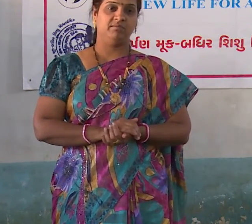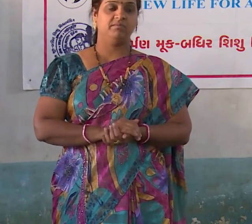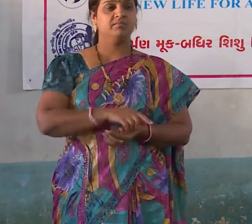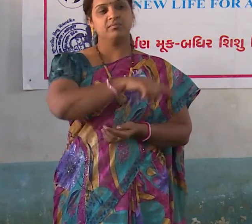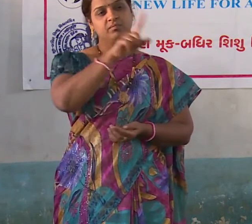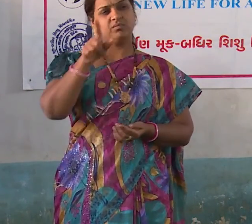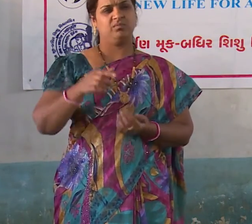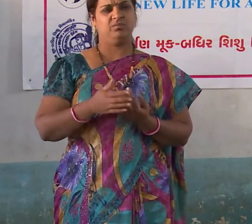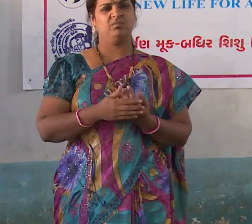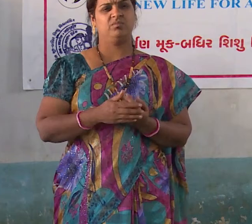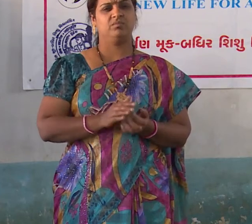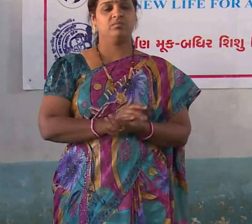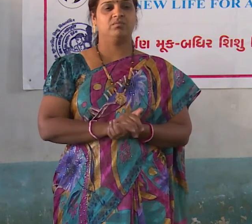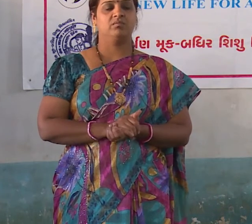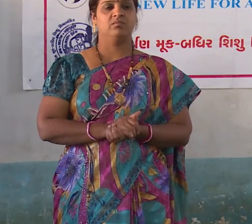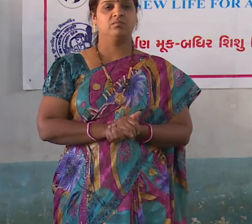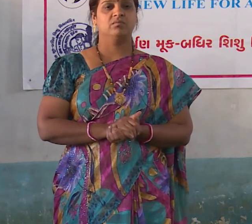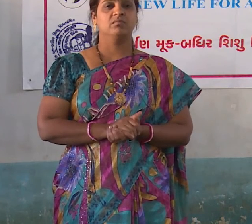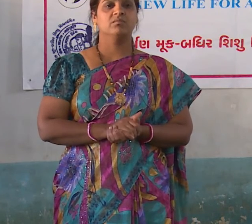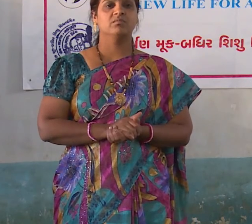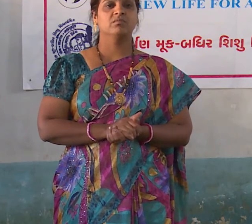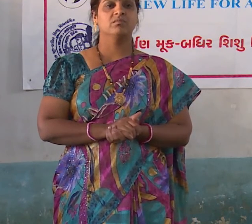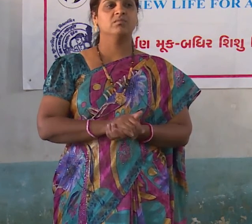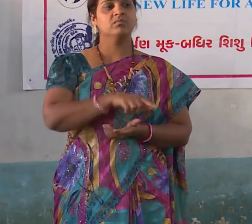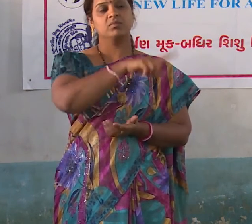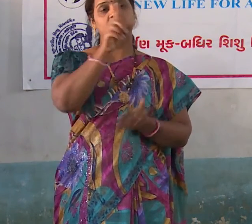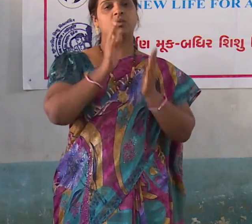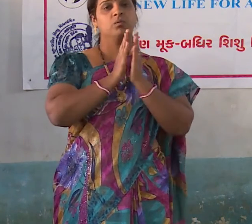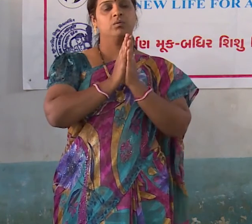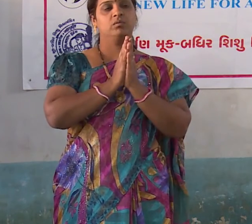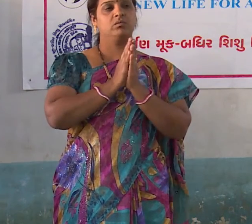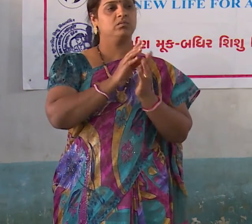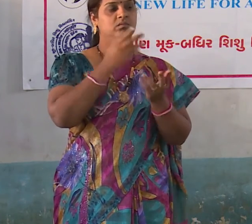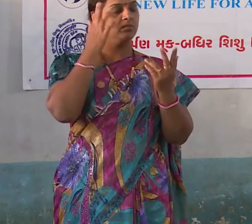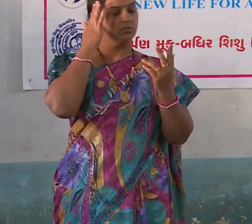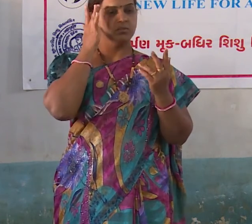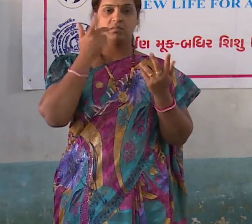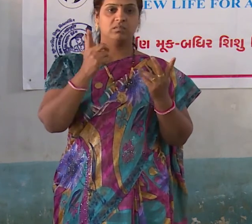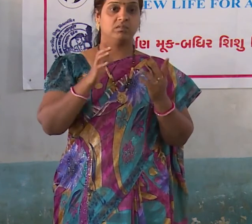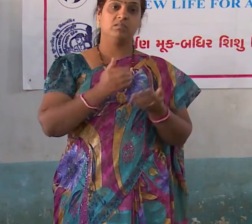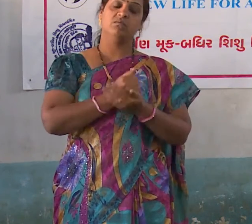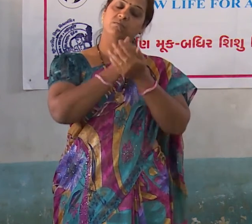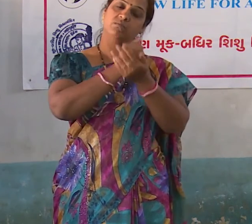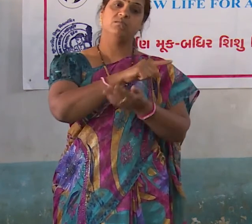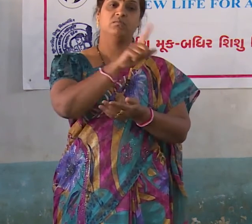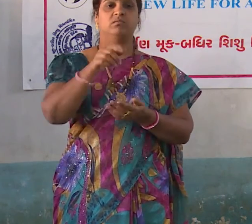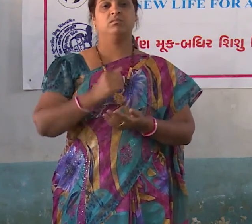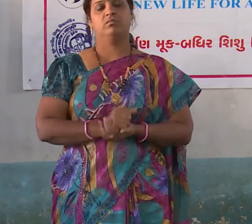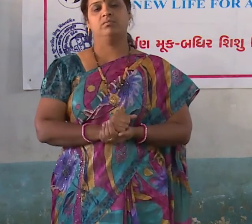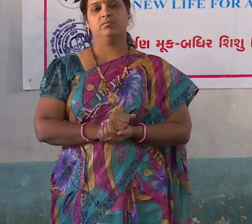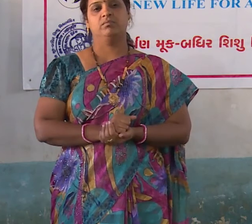विपदा, कोई समस्या आती है, तो भगवान कभी दूसरे धर्म स्थापकों को या किसी दूसरों को